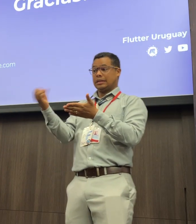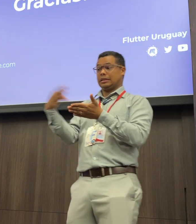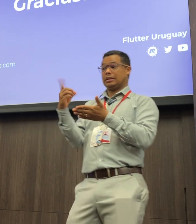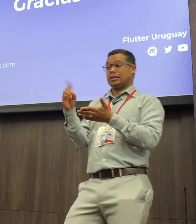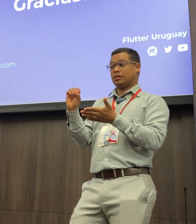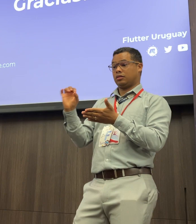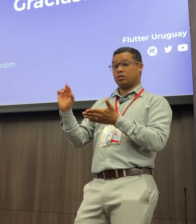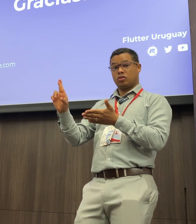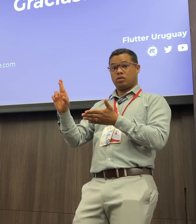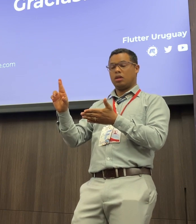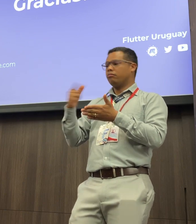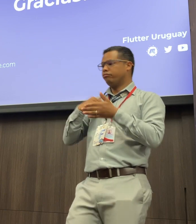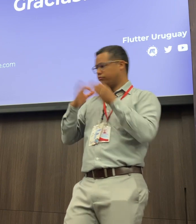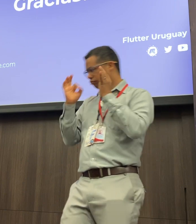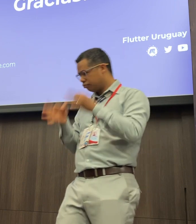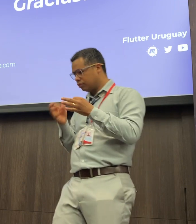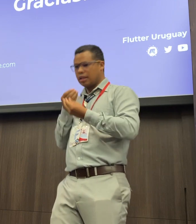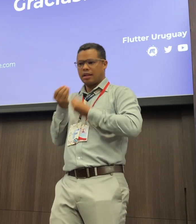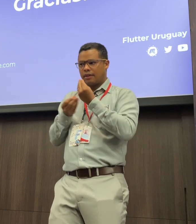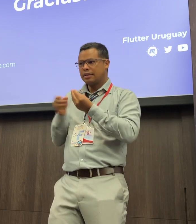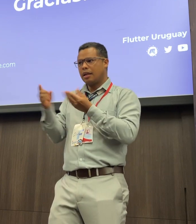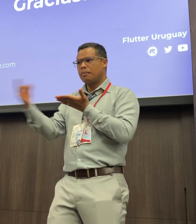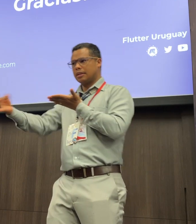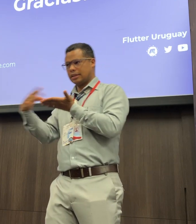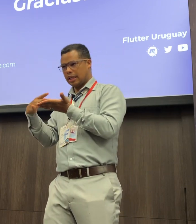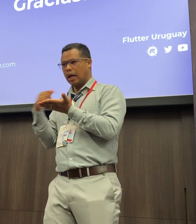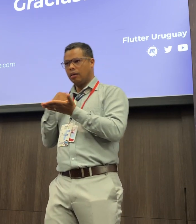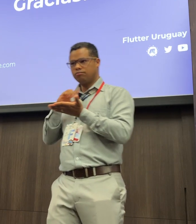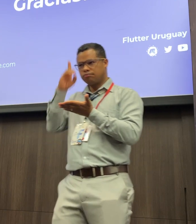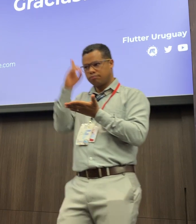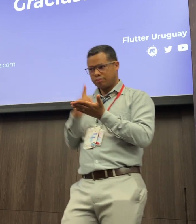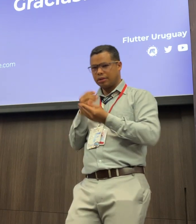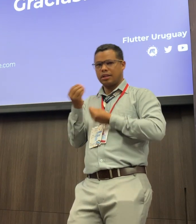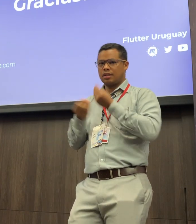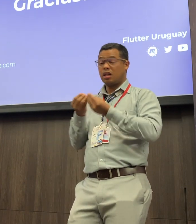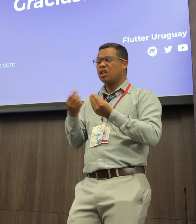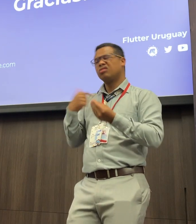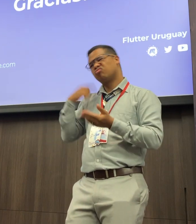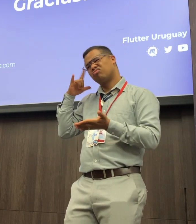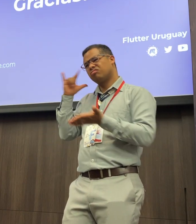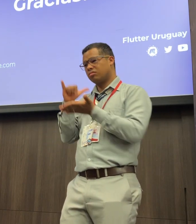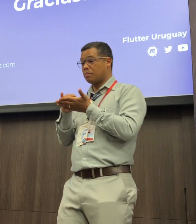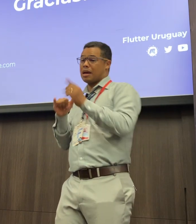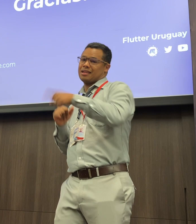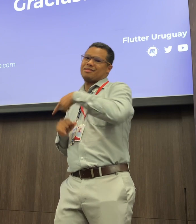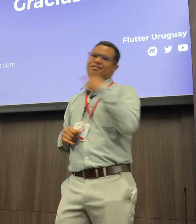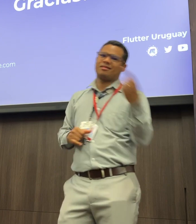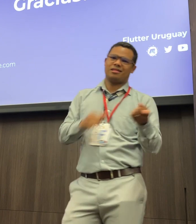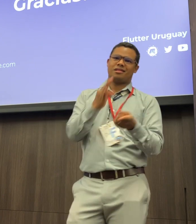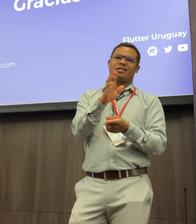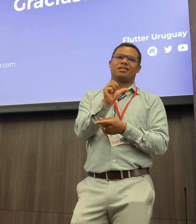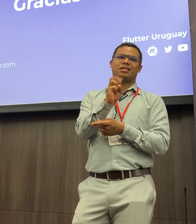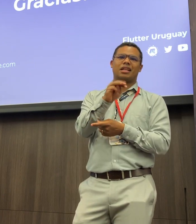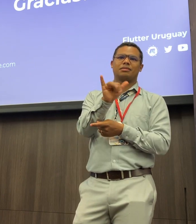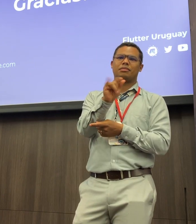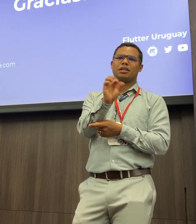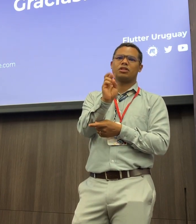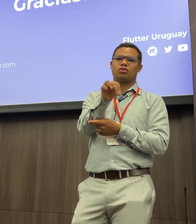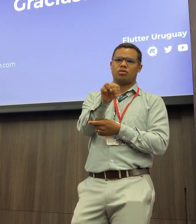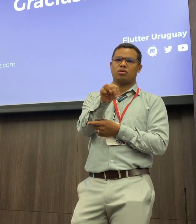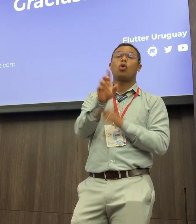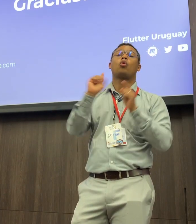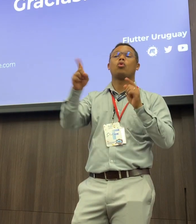definir qué es lo que hay que hacer en base a ese mensaje. Entonces yo diría que es más eficiente en el lado de la transmisión del mensaje, porque podemos usar